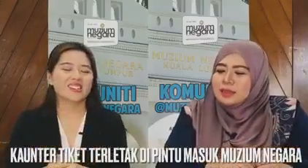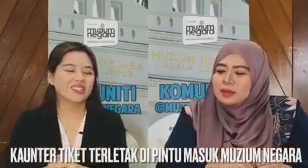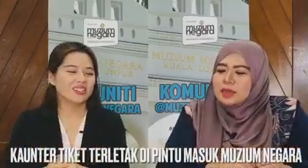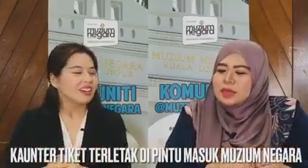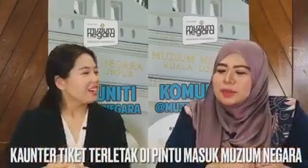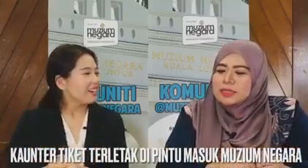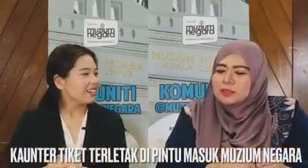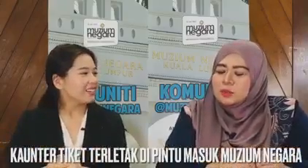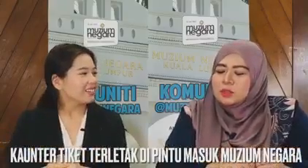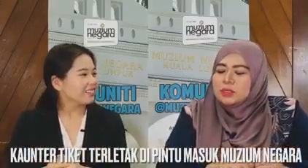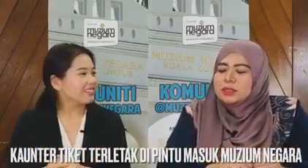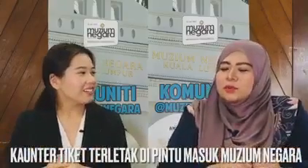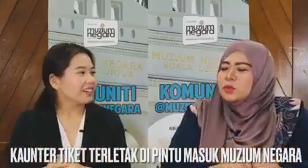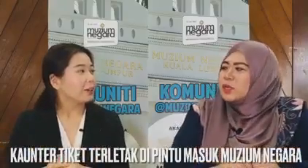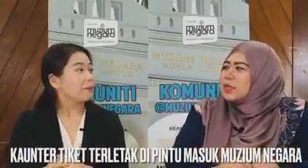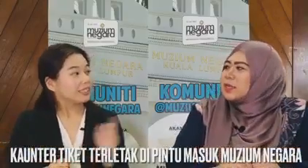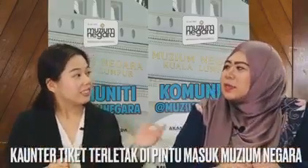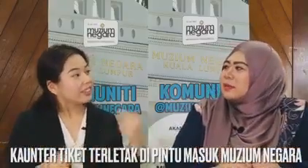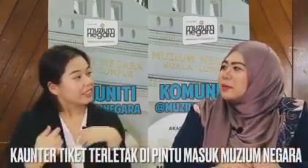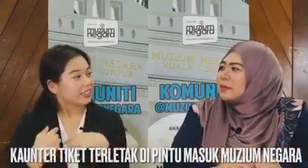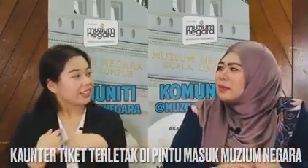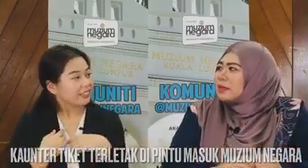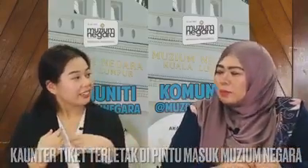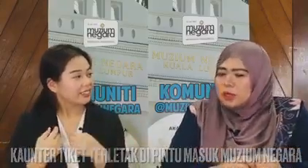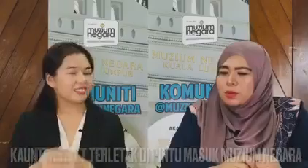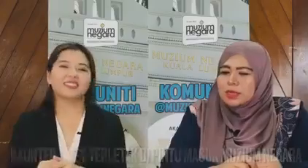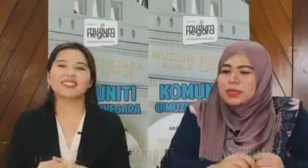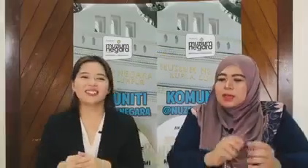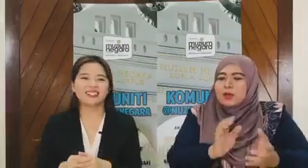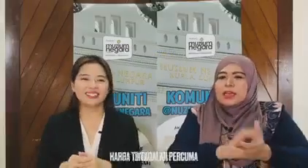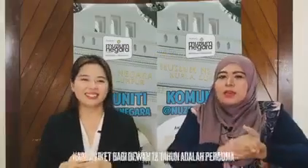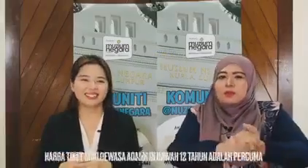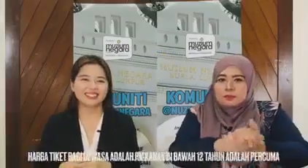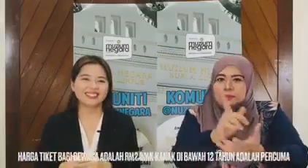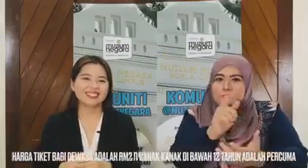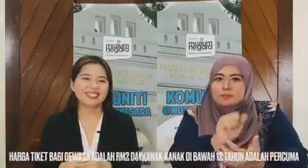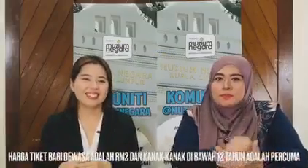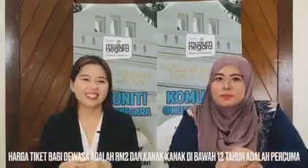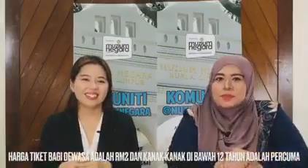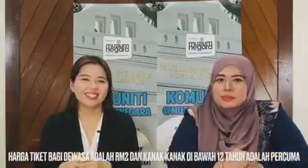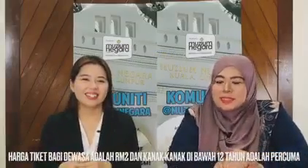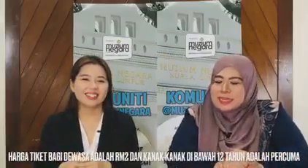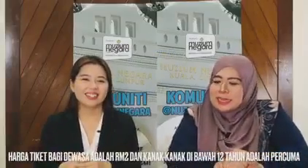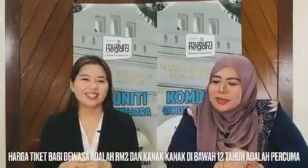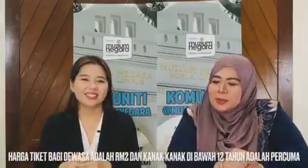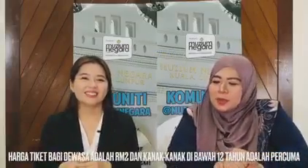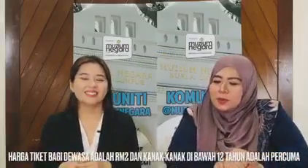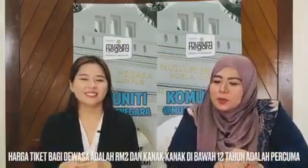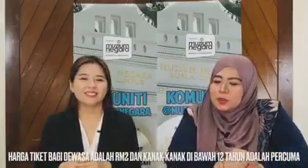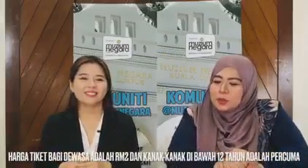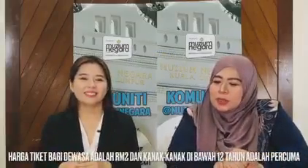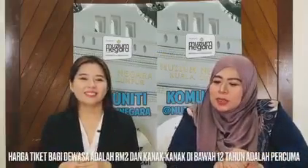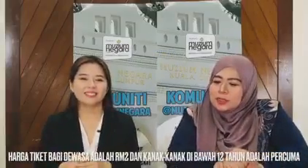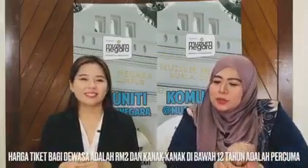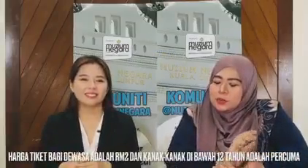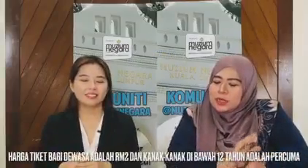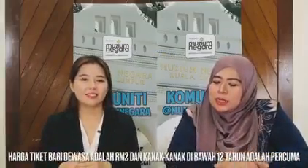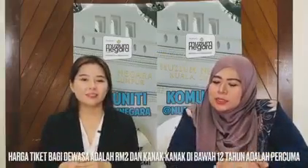Okay, so agak panjang tu. Untuk tak baca saya isyaratkan? Boleh. Okay. Dah bersedia ya untuk susunan ayat